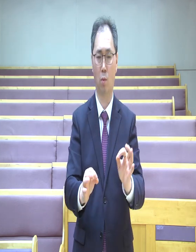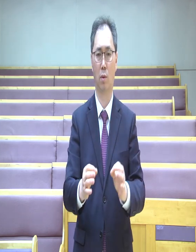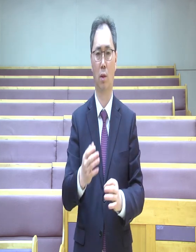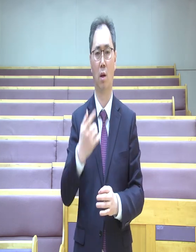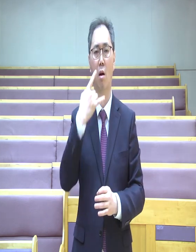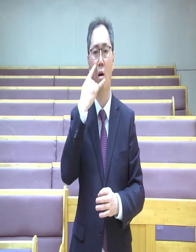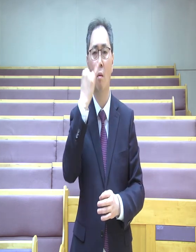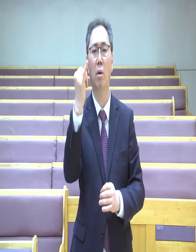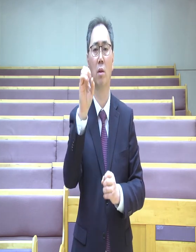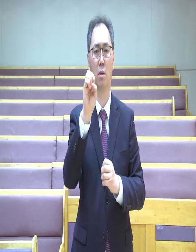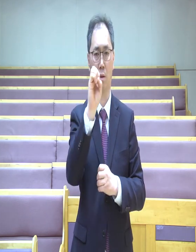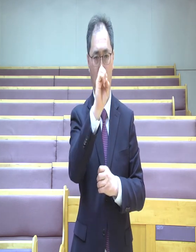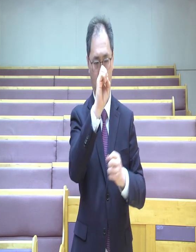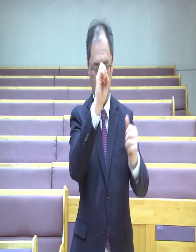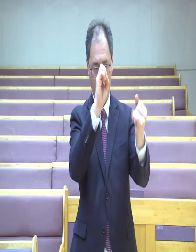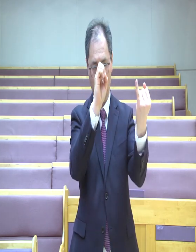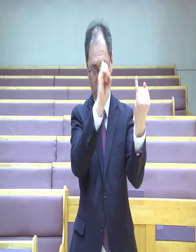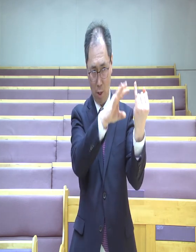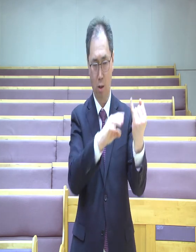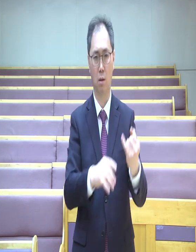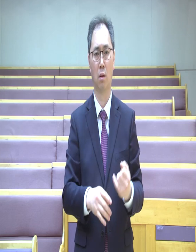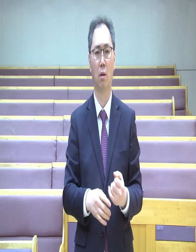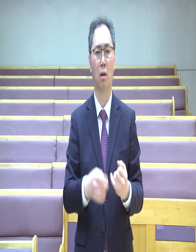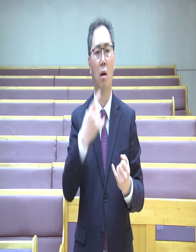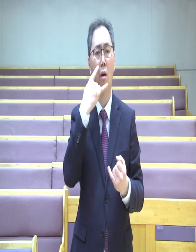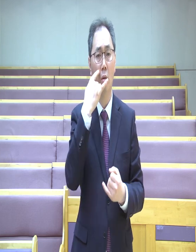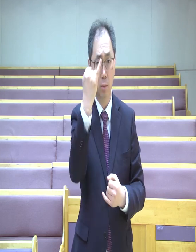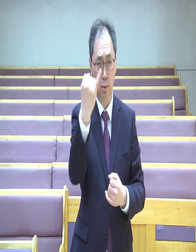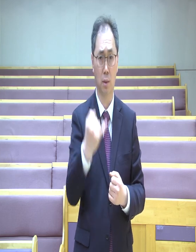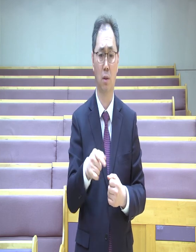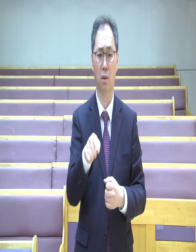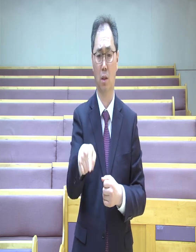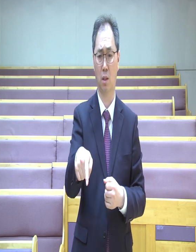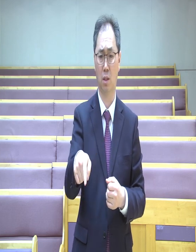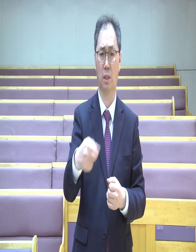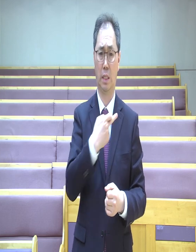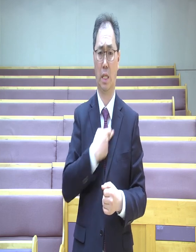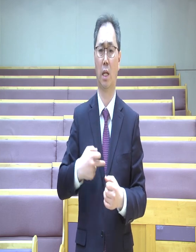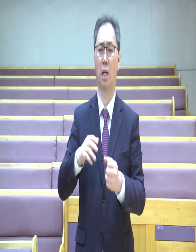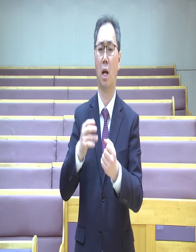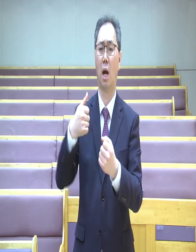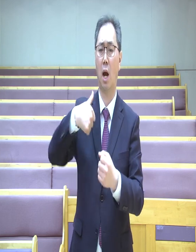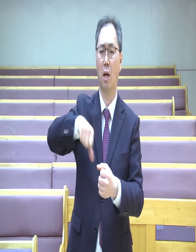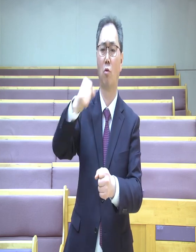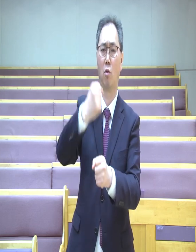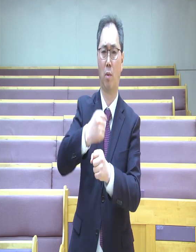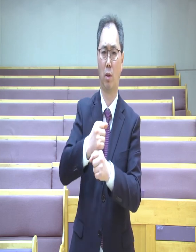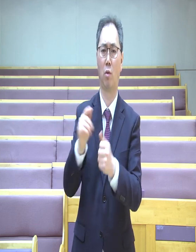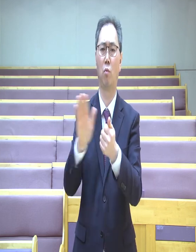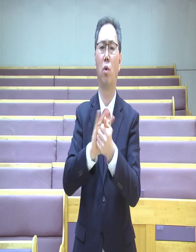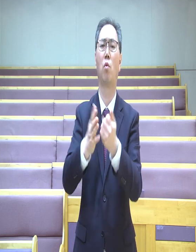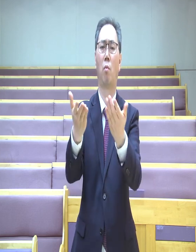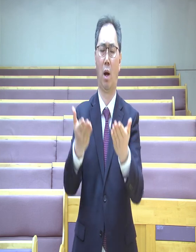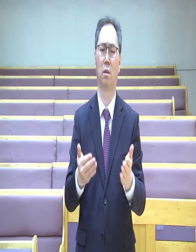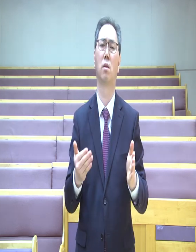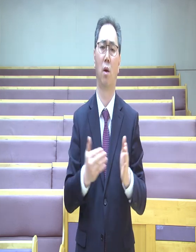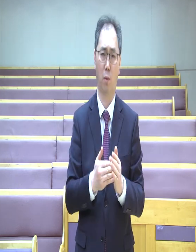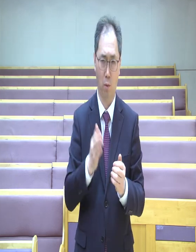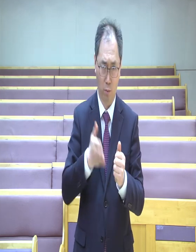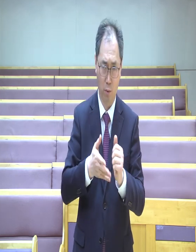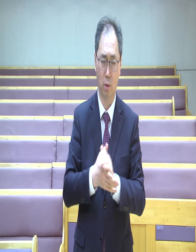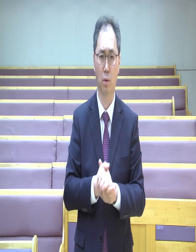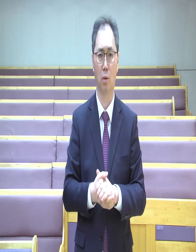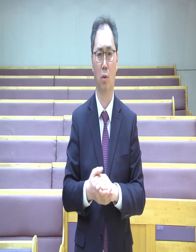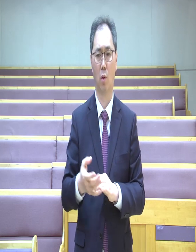보시고 자기 어머니에게 말씀하시되 여자여 보소서 아들이니이다 하시고 또 그 제자에게 이르시되